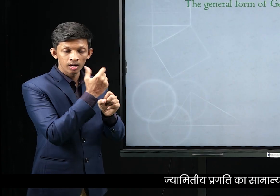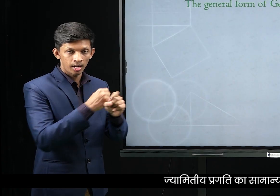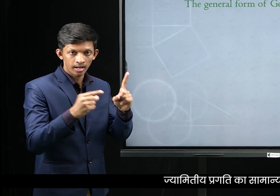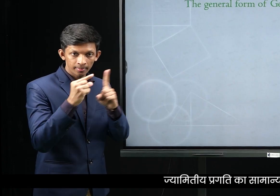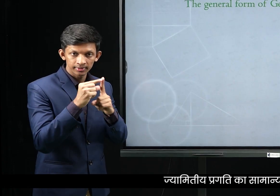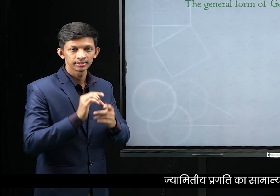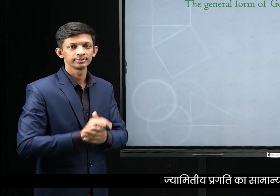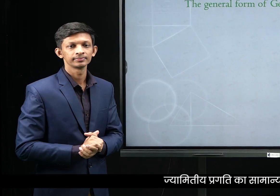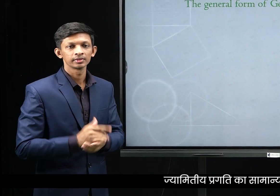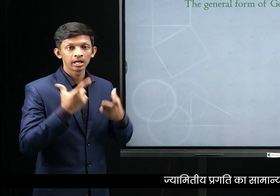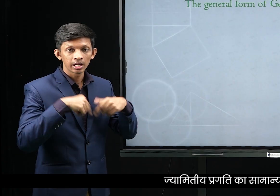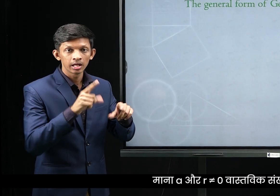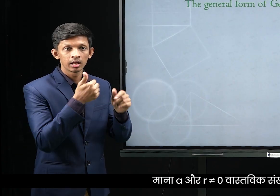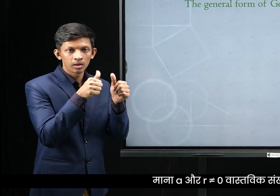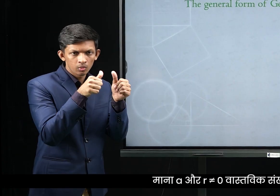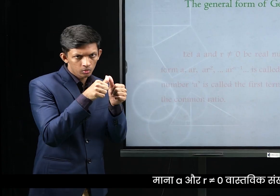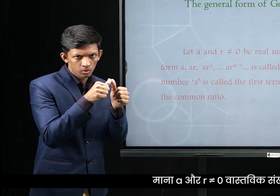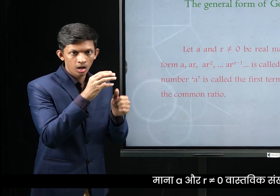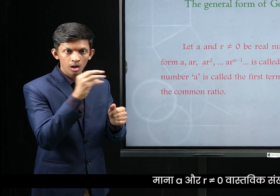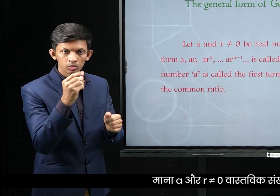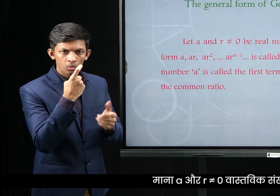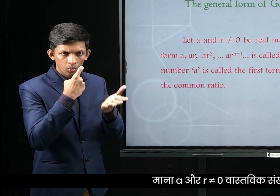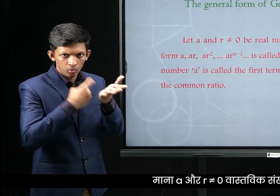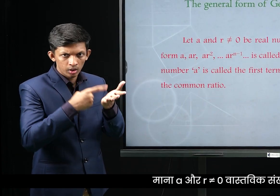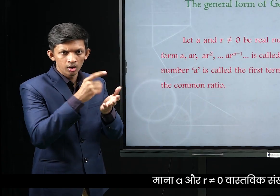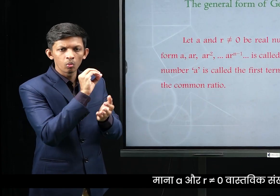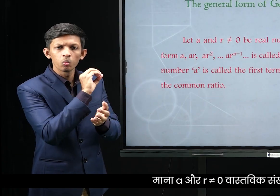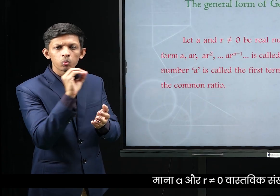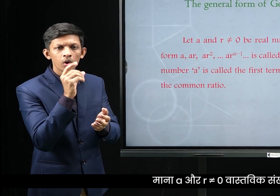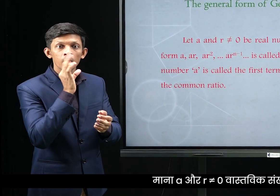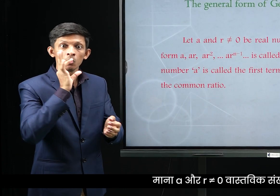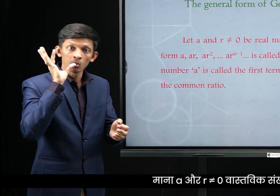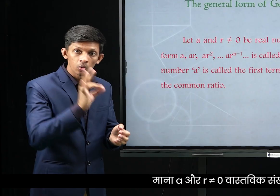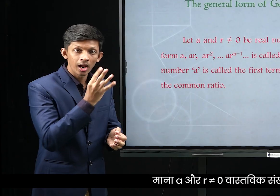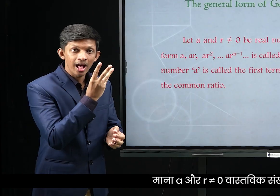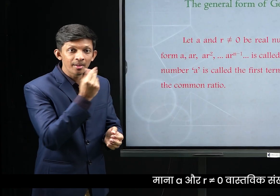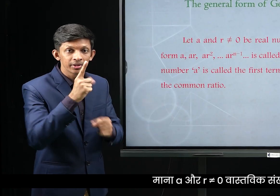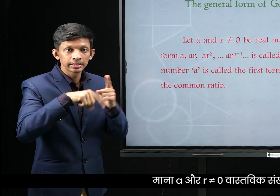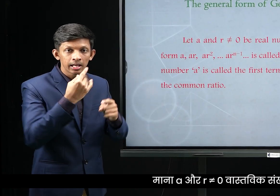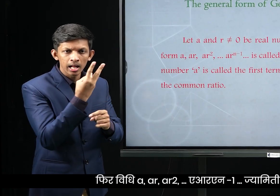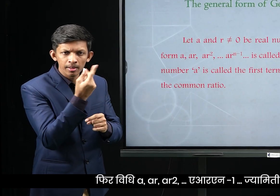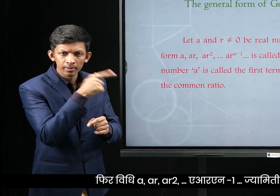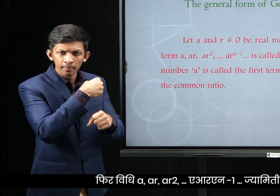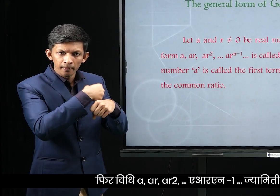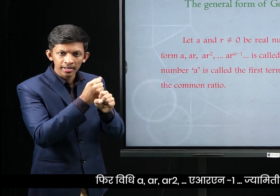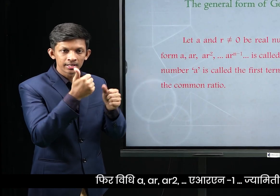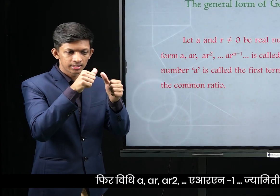सामान्य रूप। A और R is not is equal 0 वास्तविक संख्या है। फिर विधि